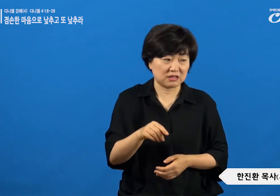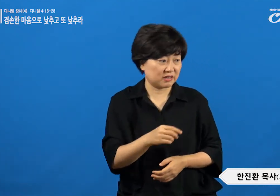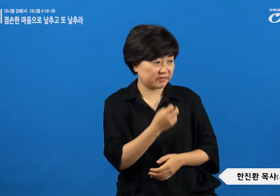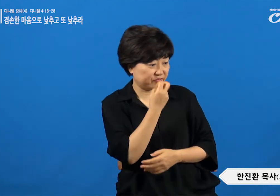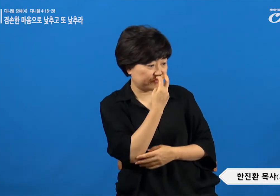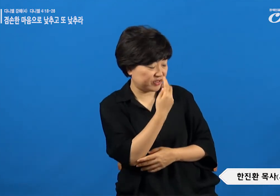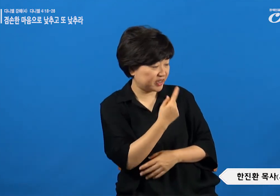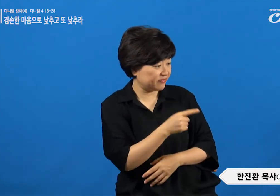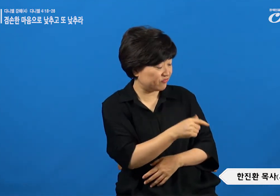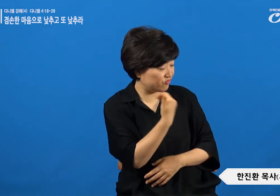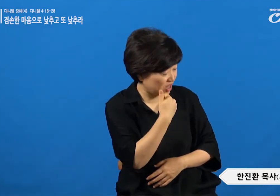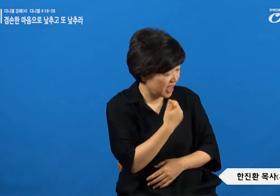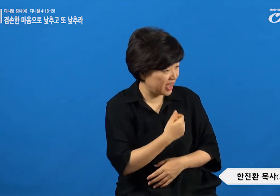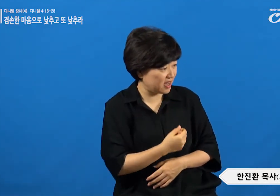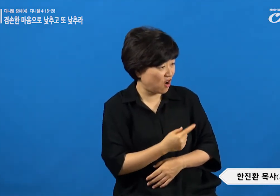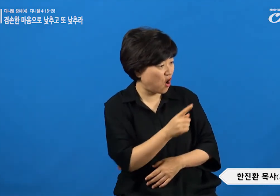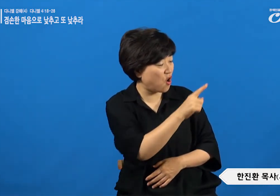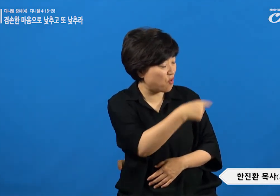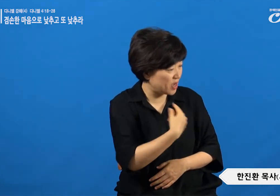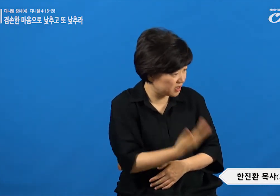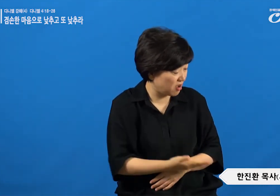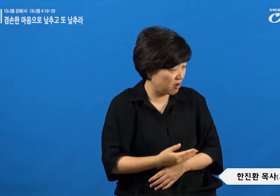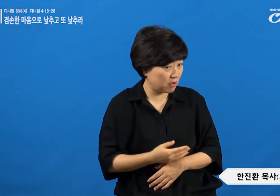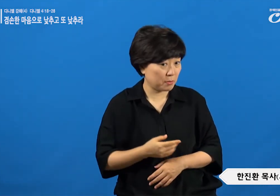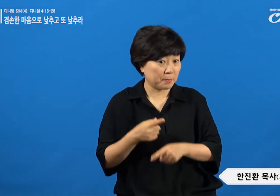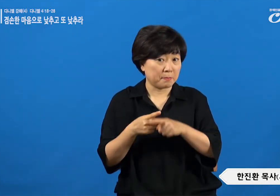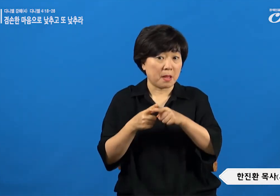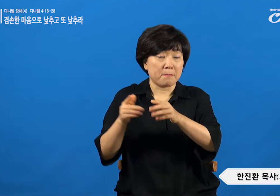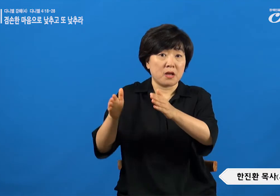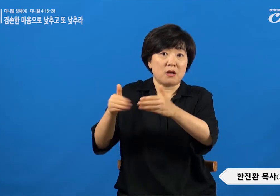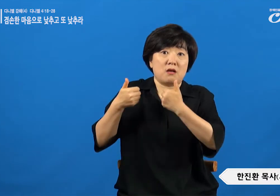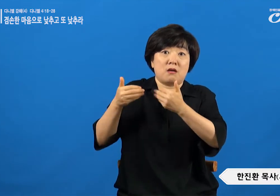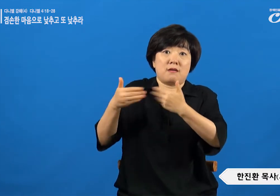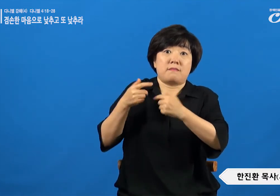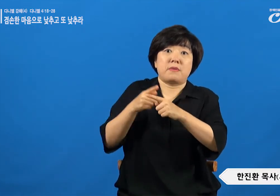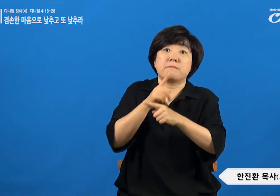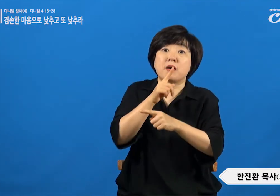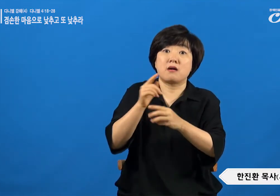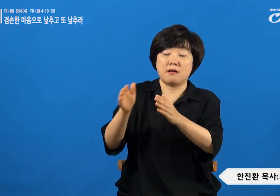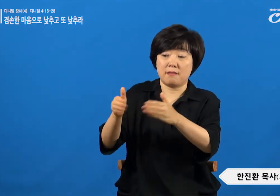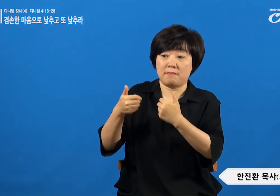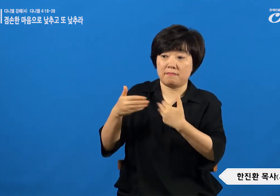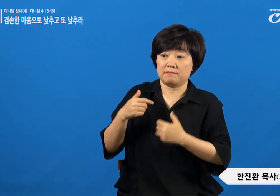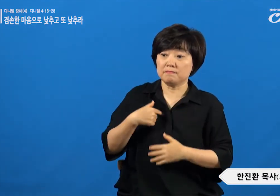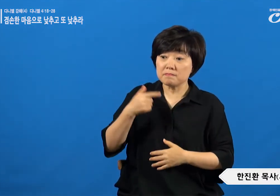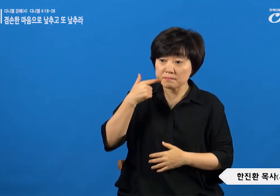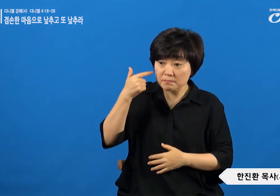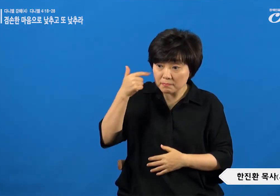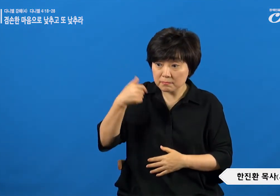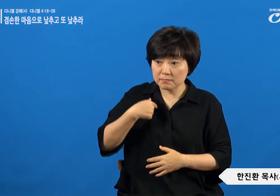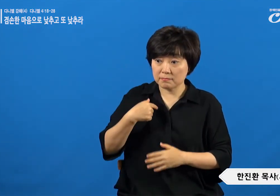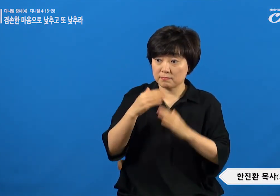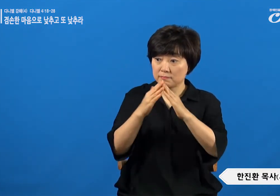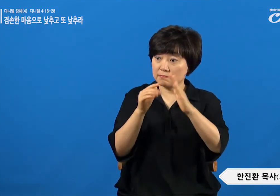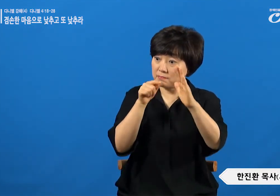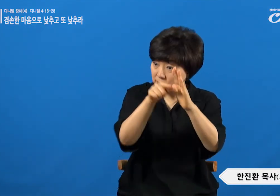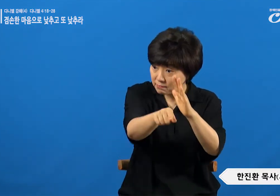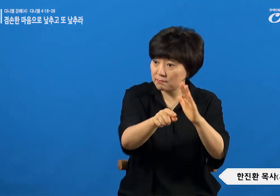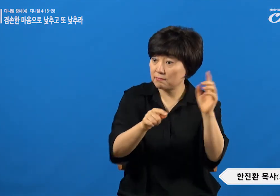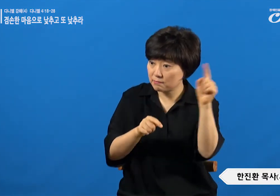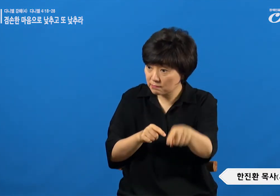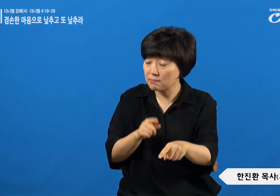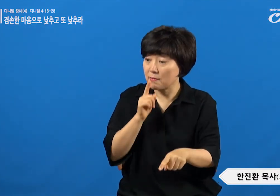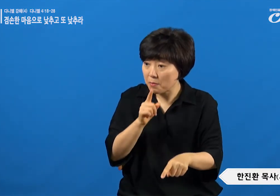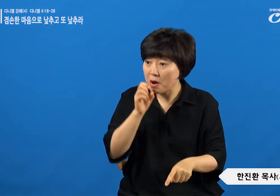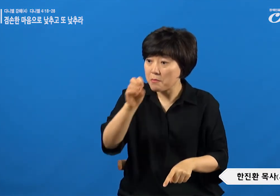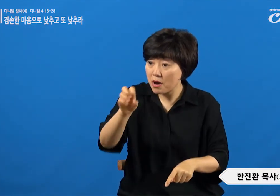왔느냐고 하고 용건이 뭐냐 하고 하는데 거의 반말조입니다. 목사님이 신방을 왔다고 해도 눈을